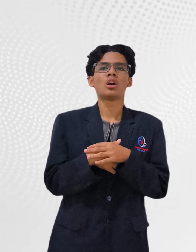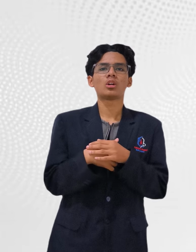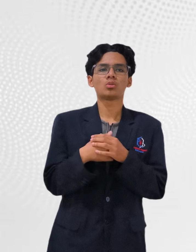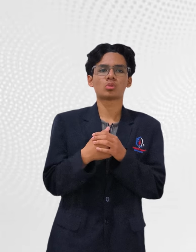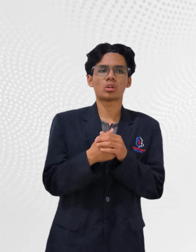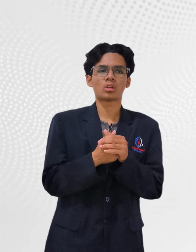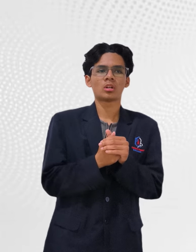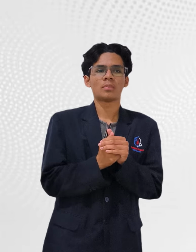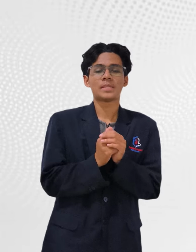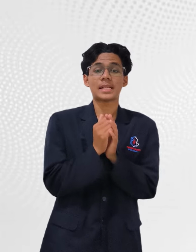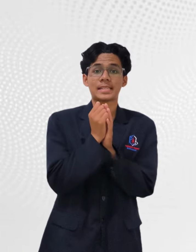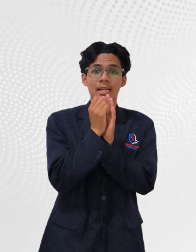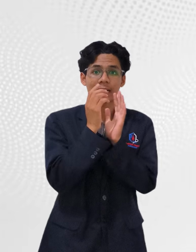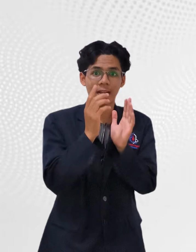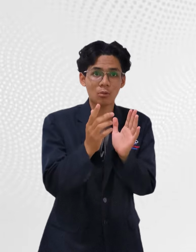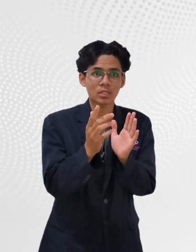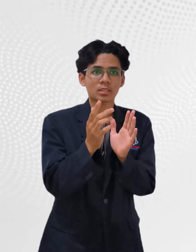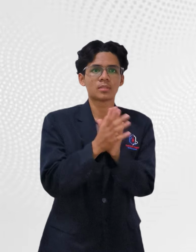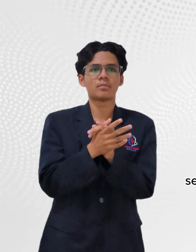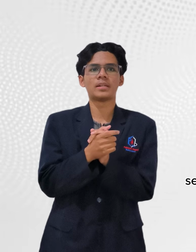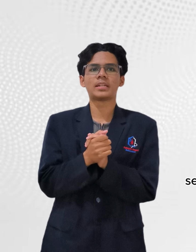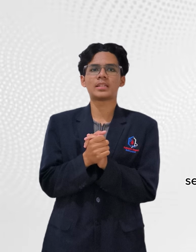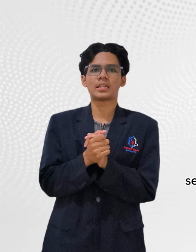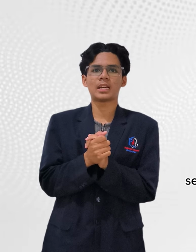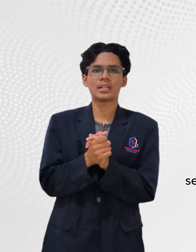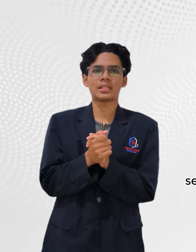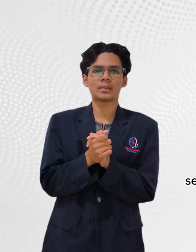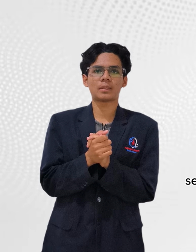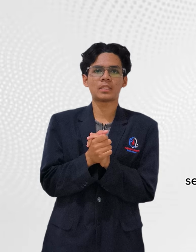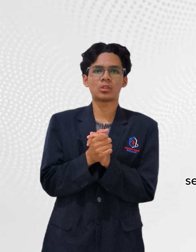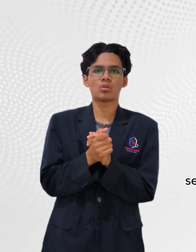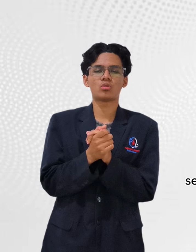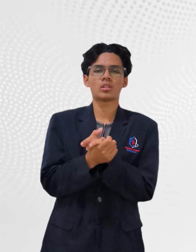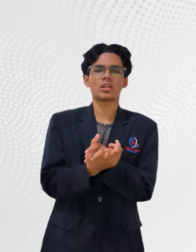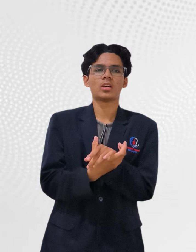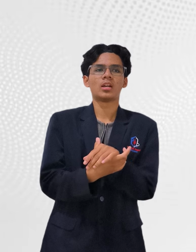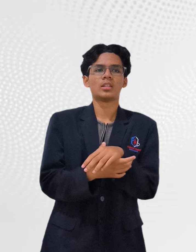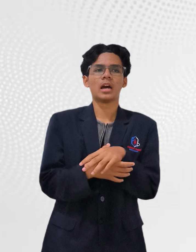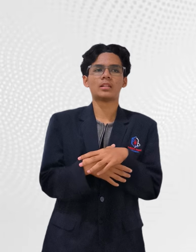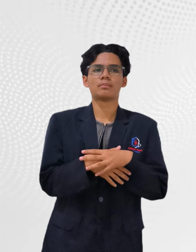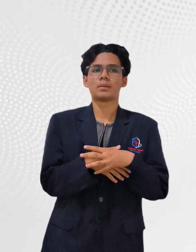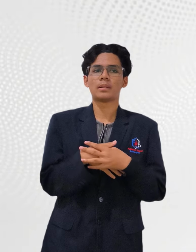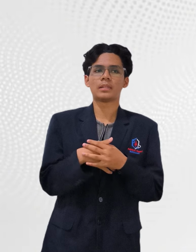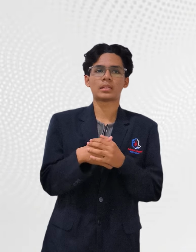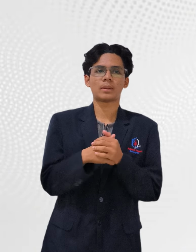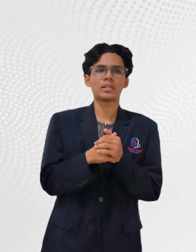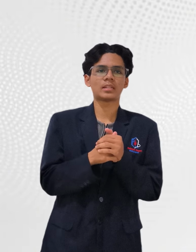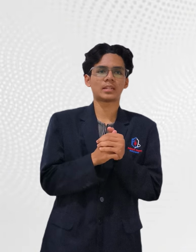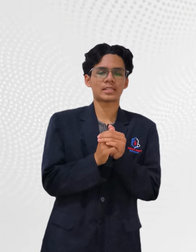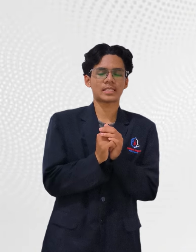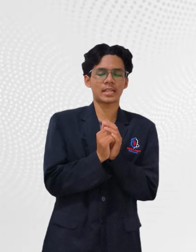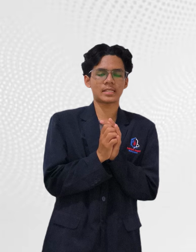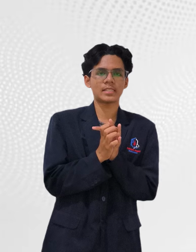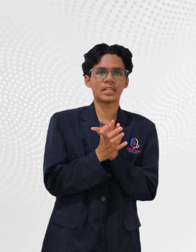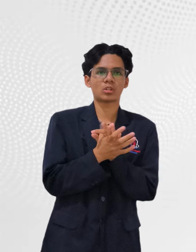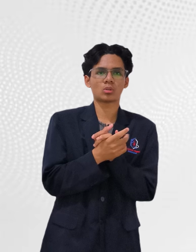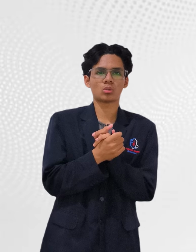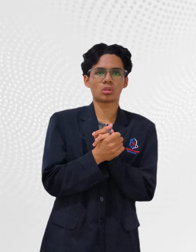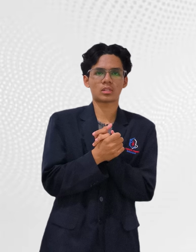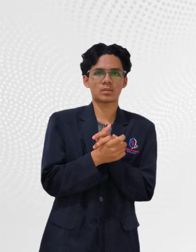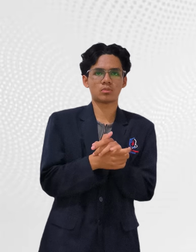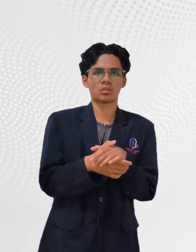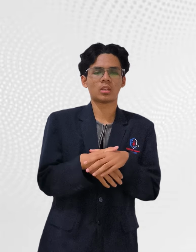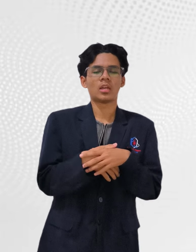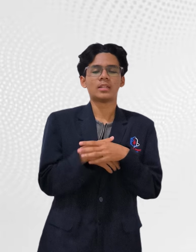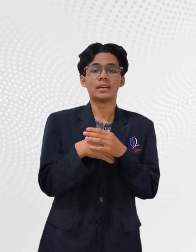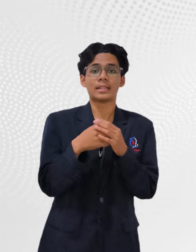sebuah konduktor, misalnya kawat, sebanding dengan tegangan yang diterapkan di kedua ujungnya, dan berbanding terbalik dengan resistansi dan